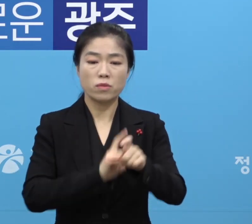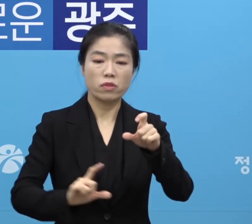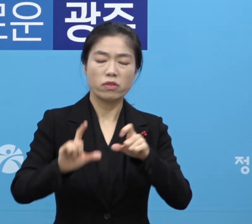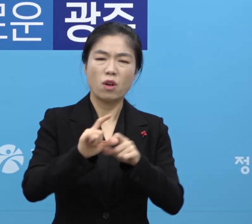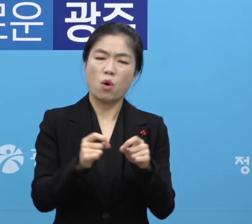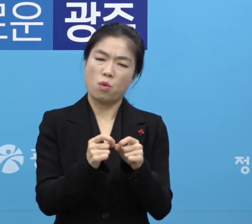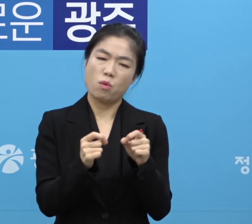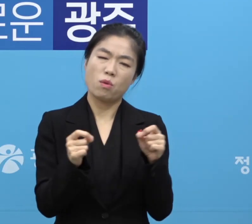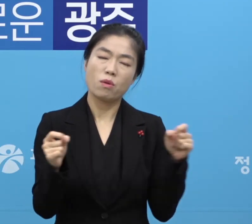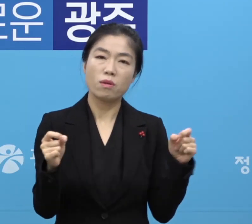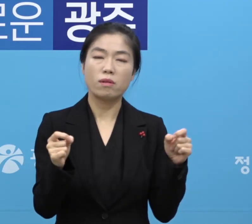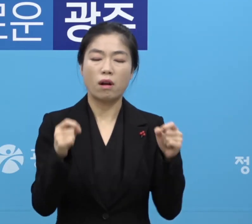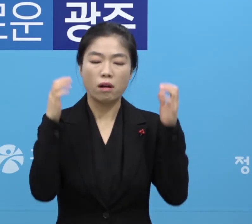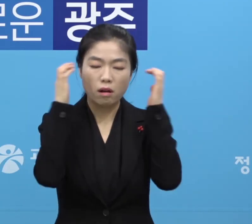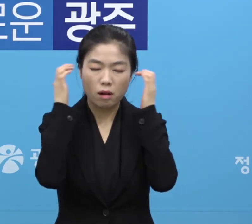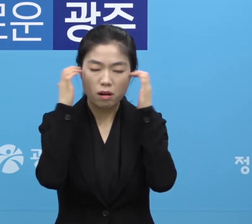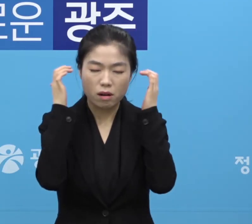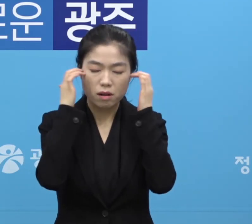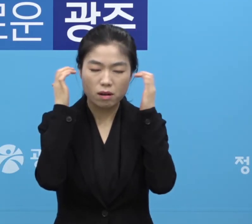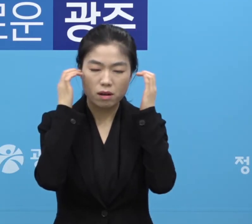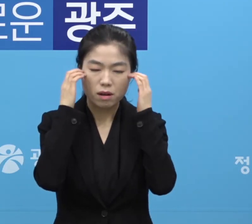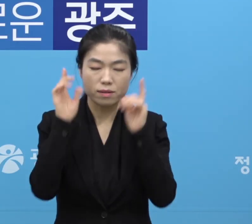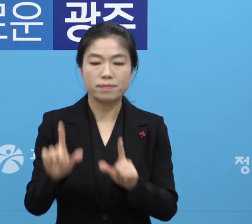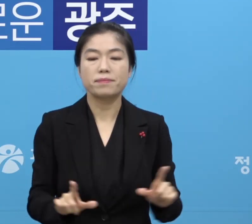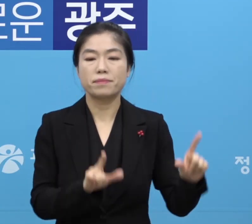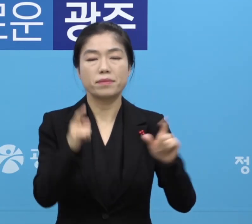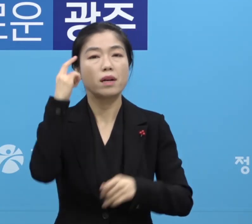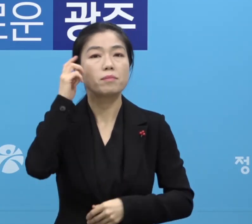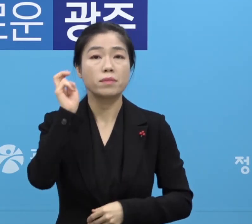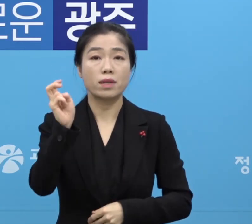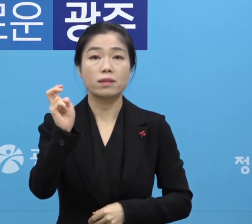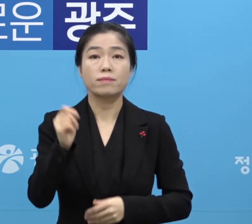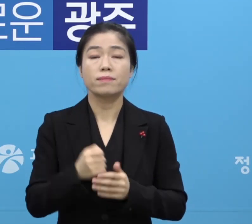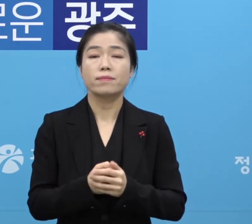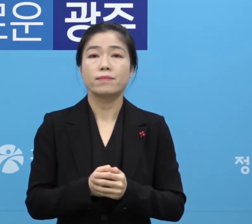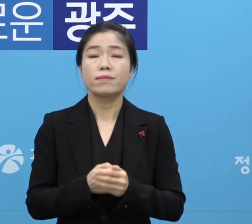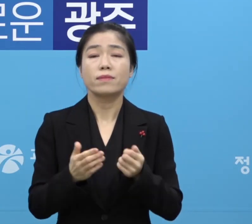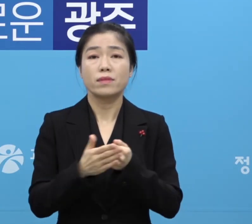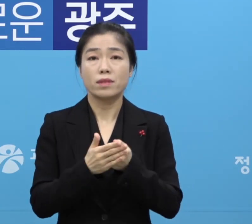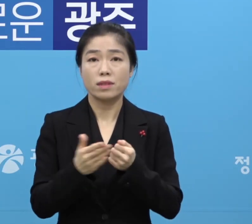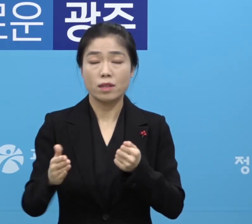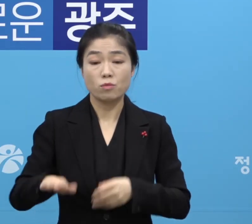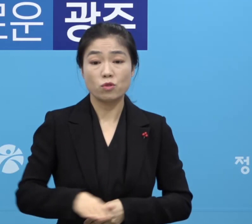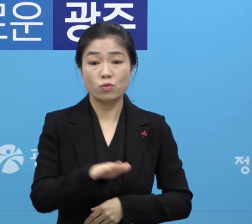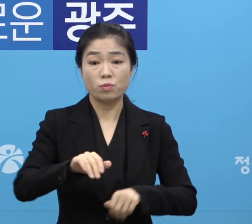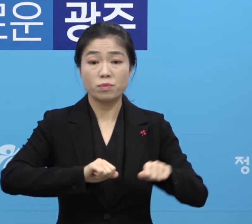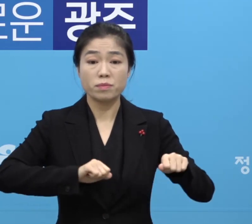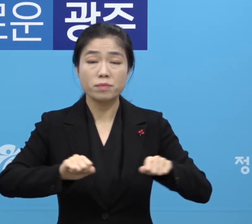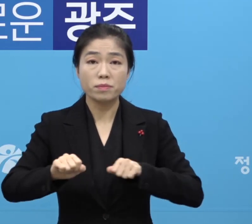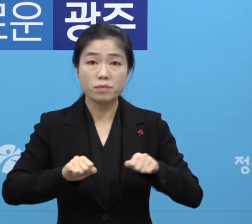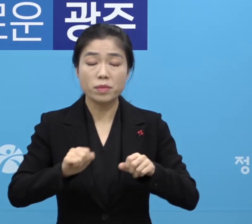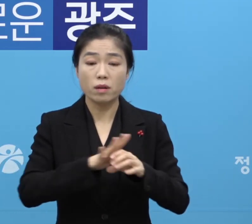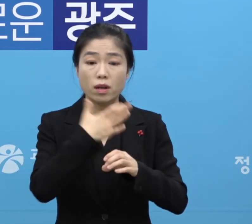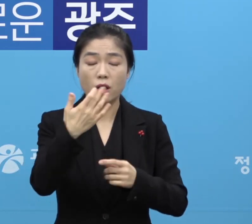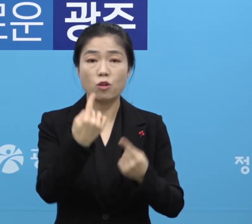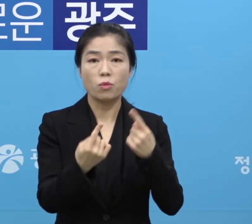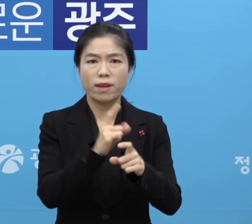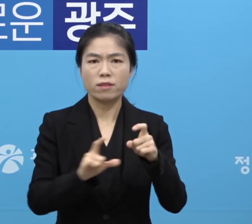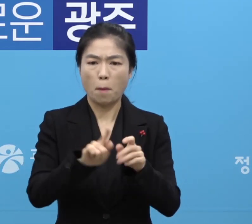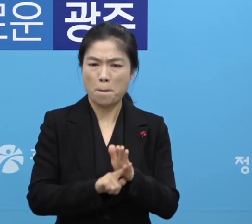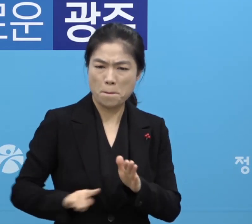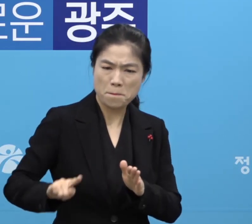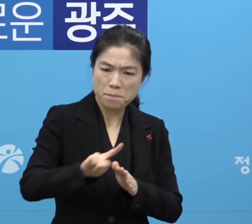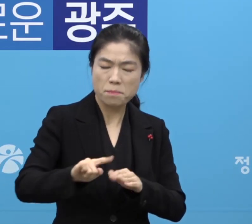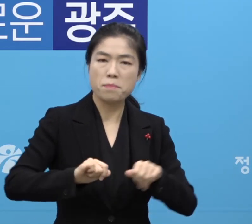훨씬 긴 시간을 더 큰 고통 속에서 보내야 합니다. 따라서 우리의 대응은 코로나19보다 빨라야